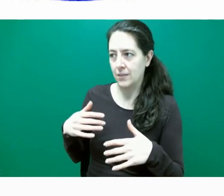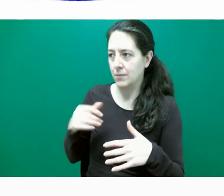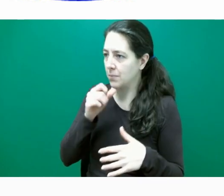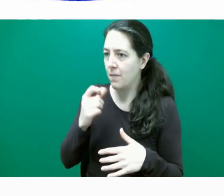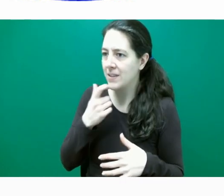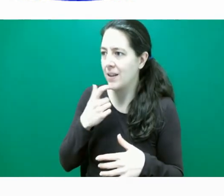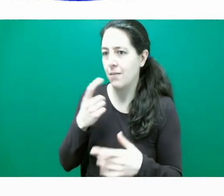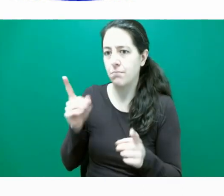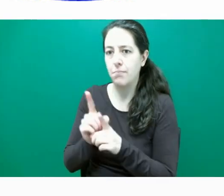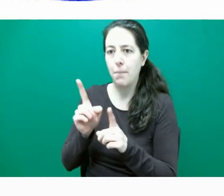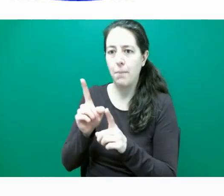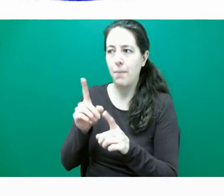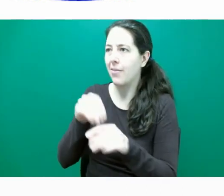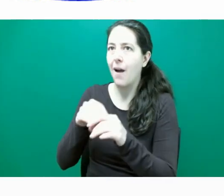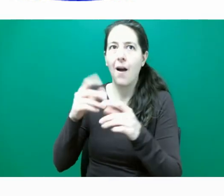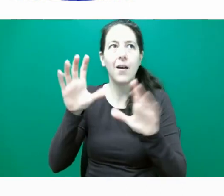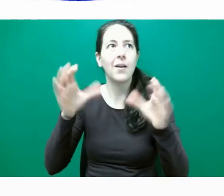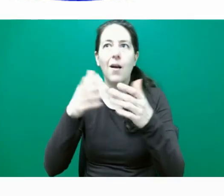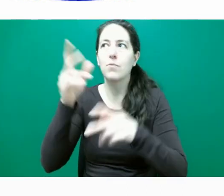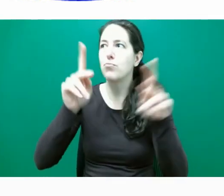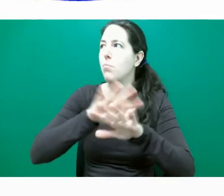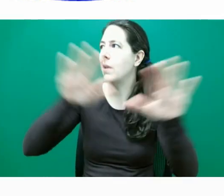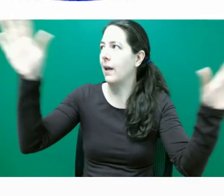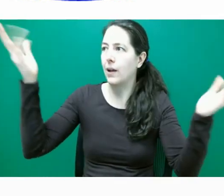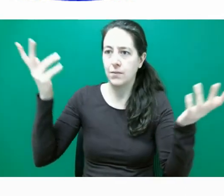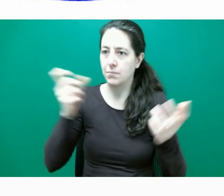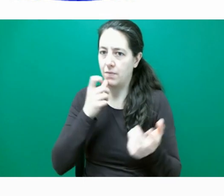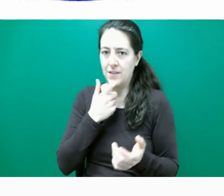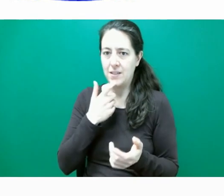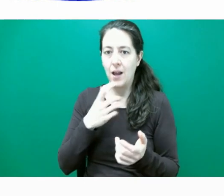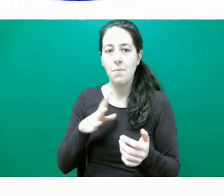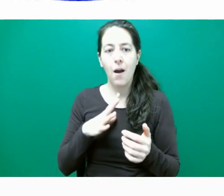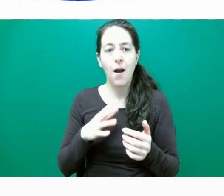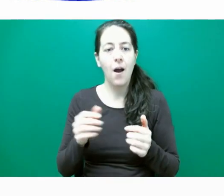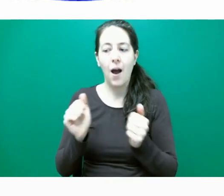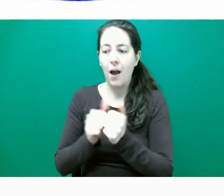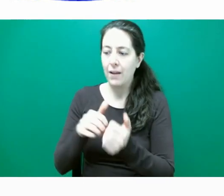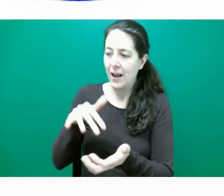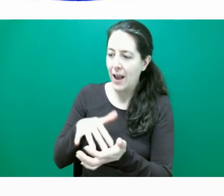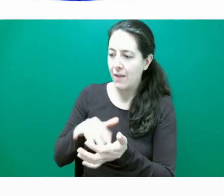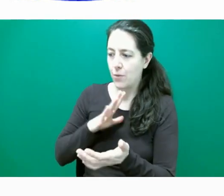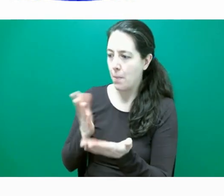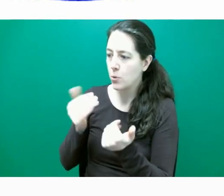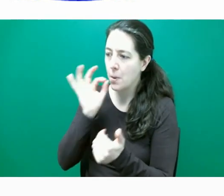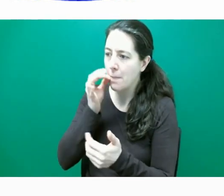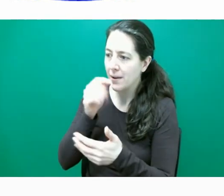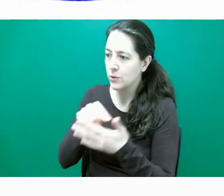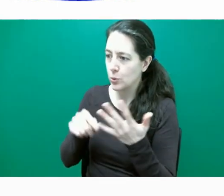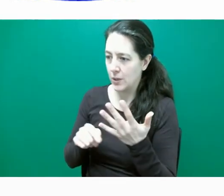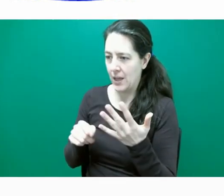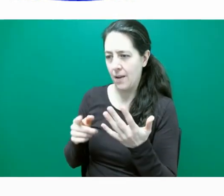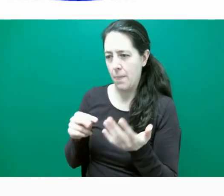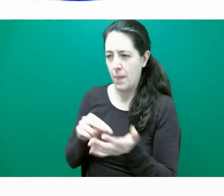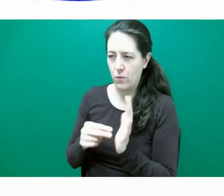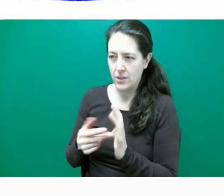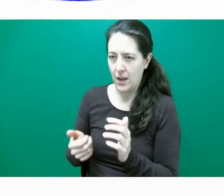des classes publiques et compagnie, mais avec des élèves à besoins particuliers, c'est drôlement peut-être